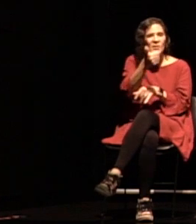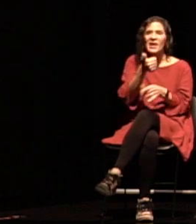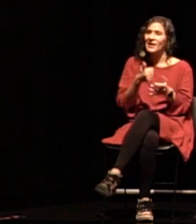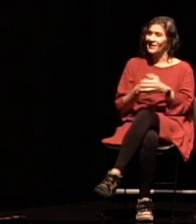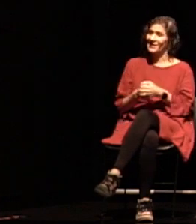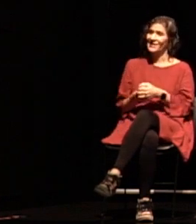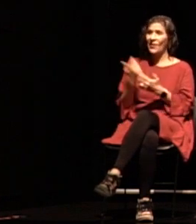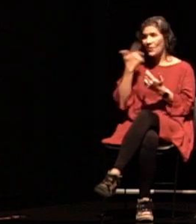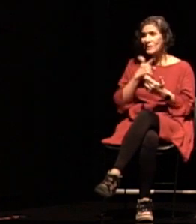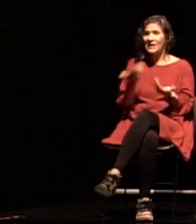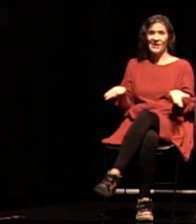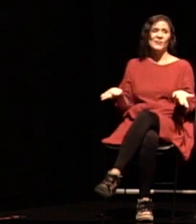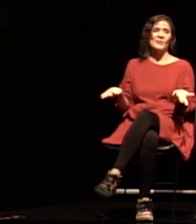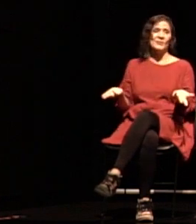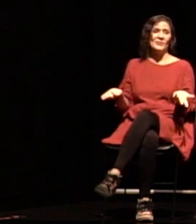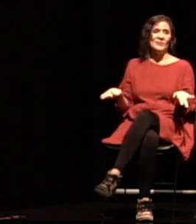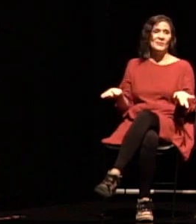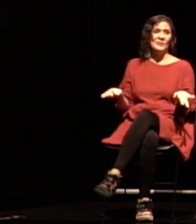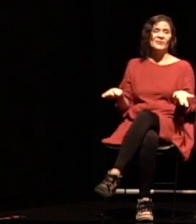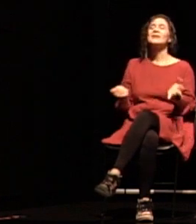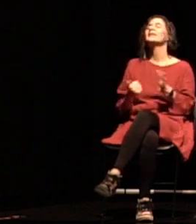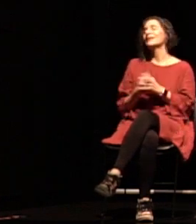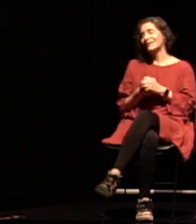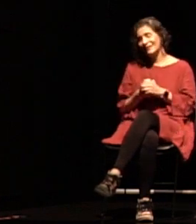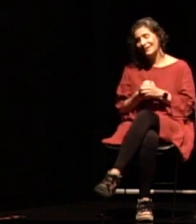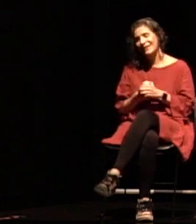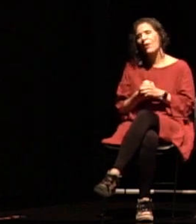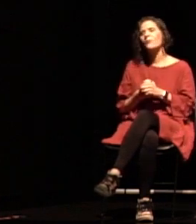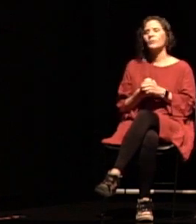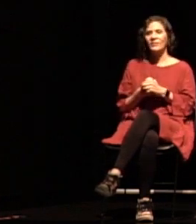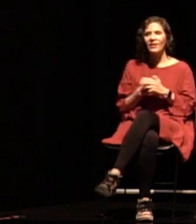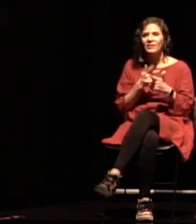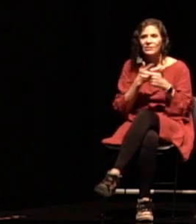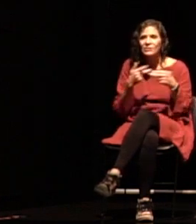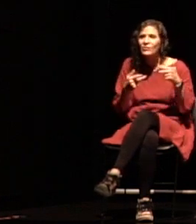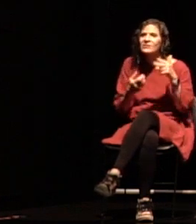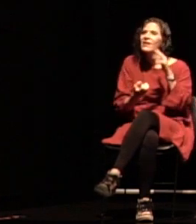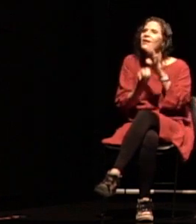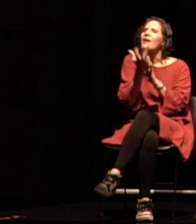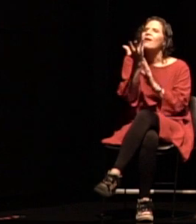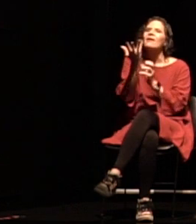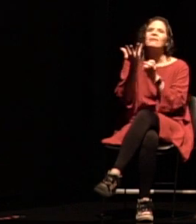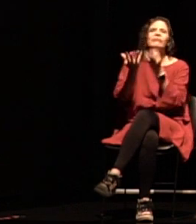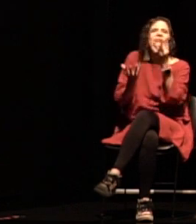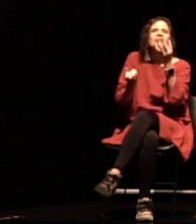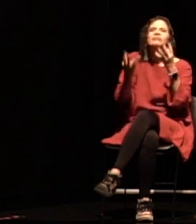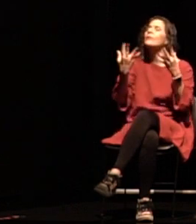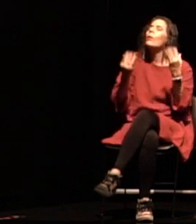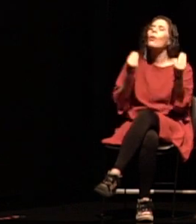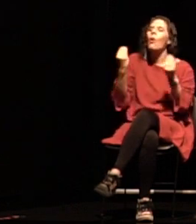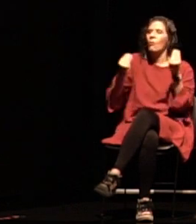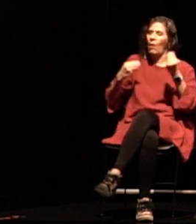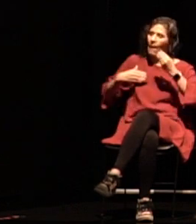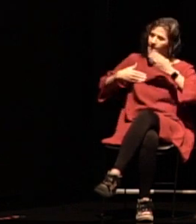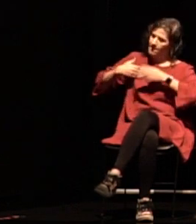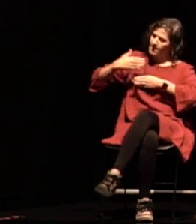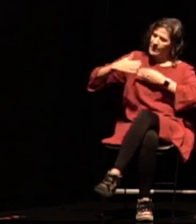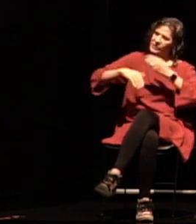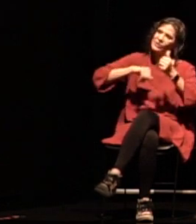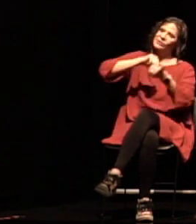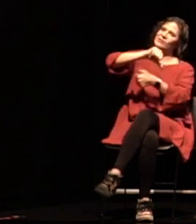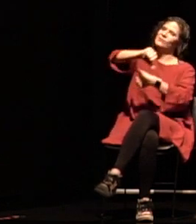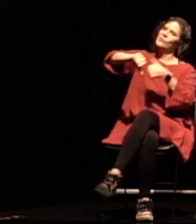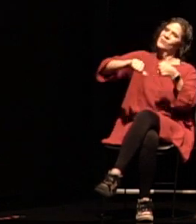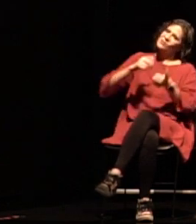que vai dizer que não está? Entendeu? Então, essas coisas surgem, né, de um processo de